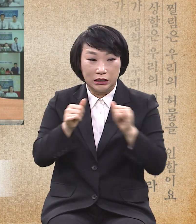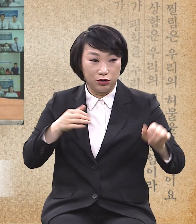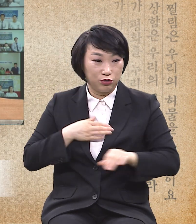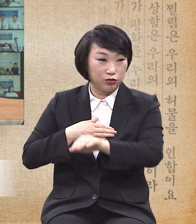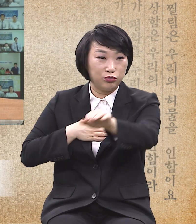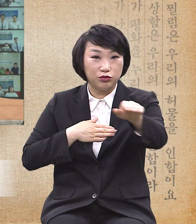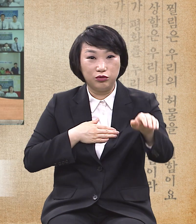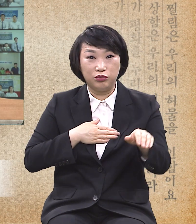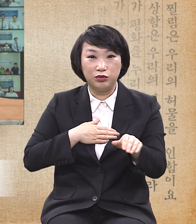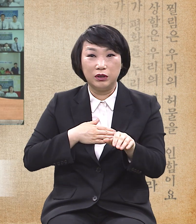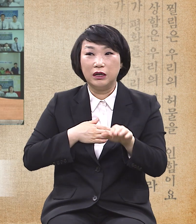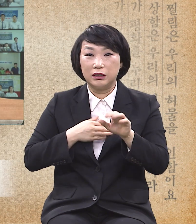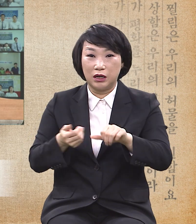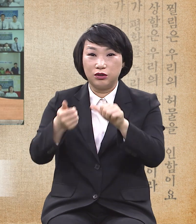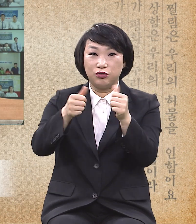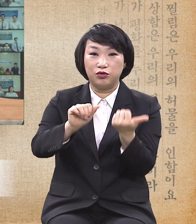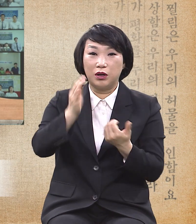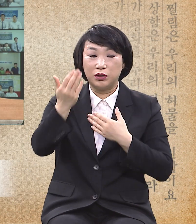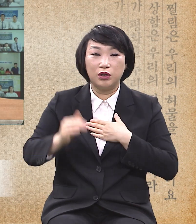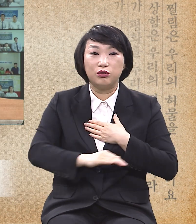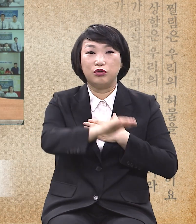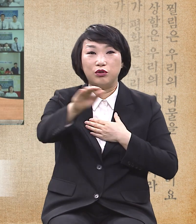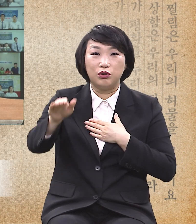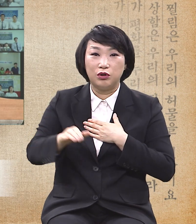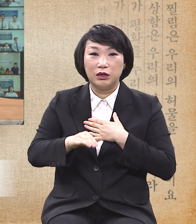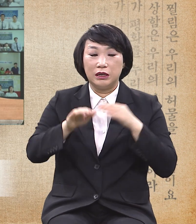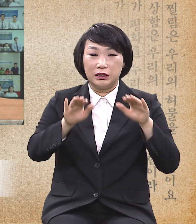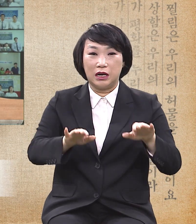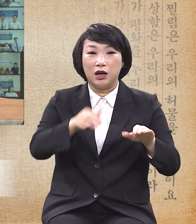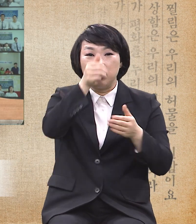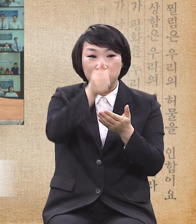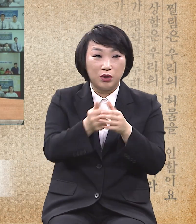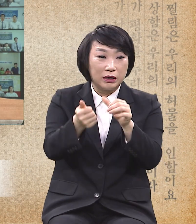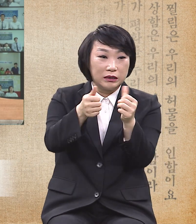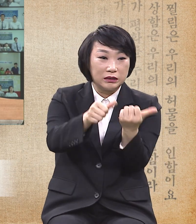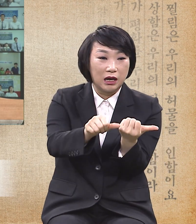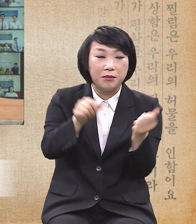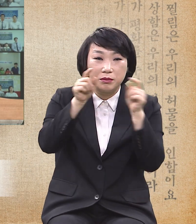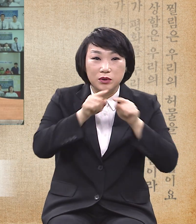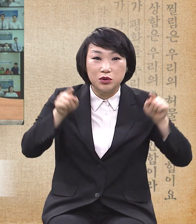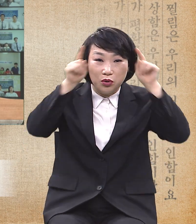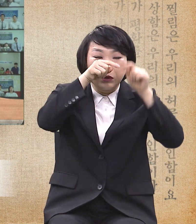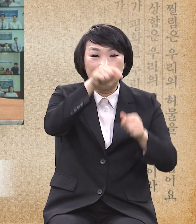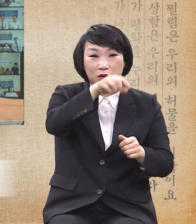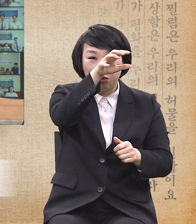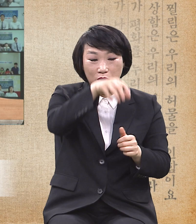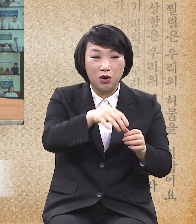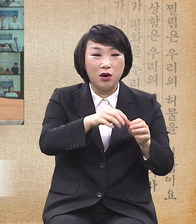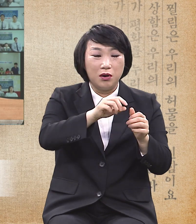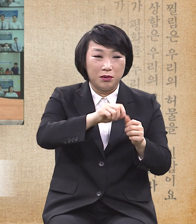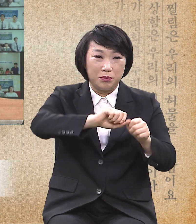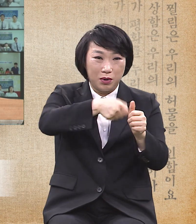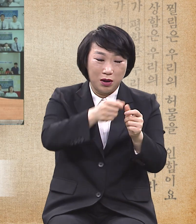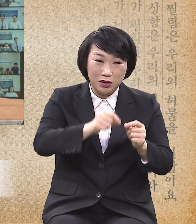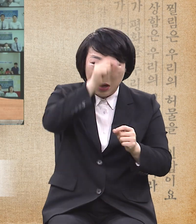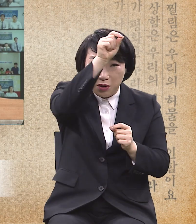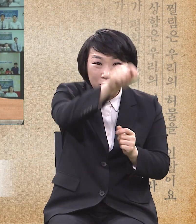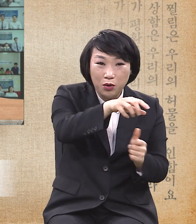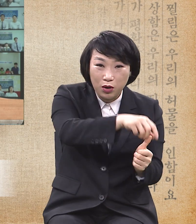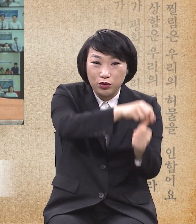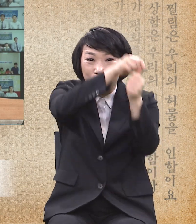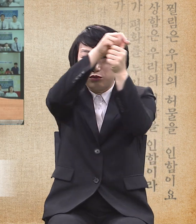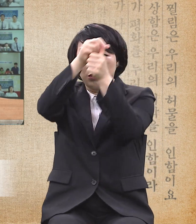인류를 죽게 된 모습에서 죄와 사망과 지옥의 영원한 형벌에서